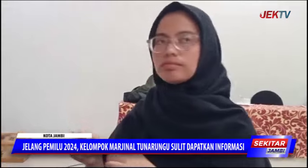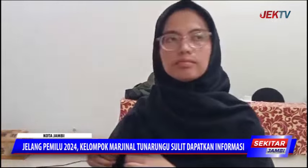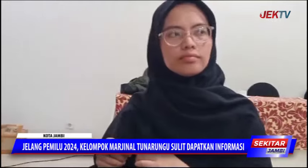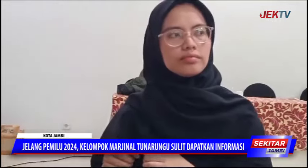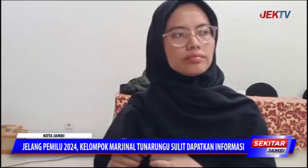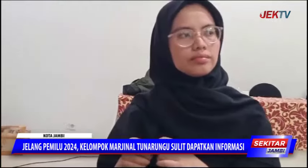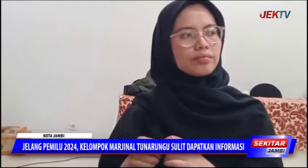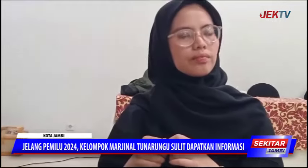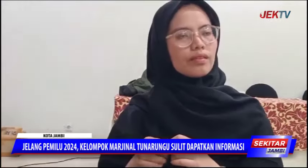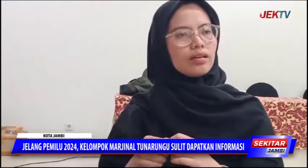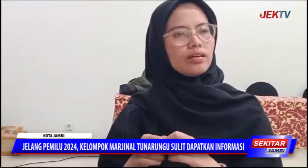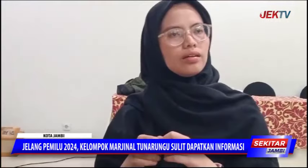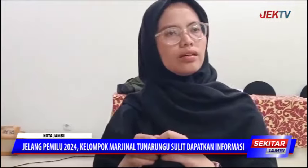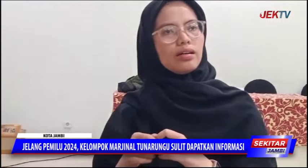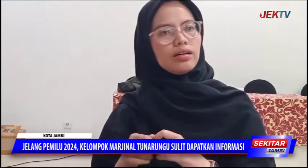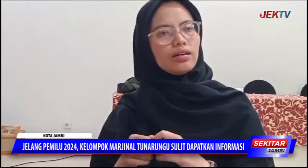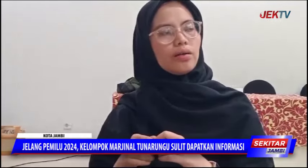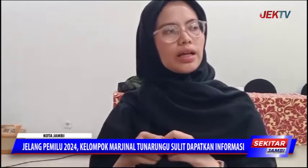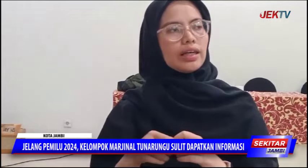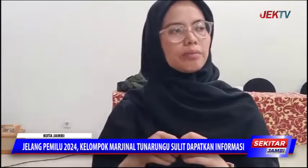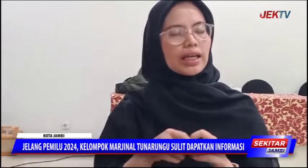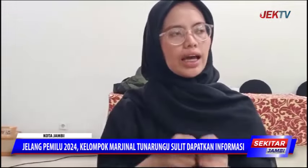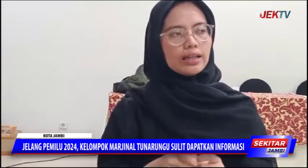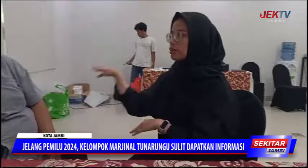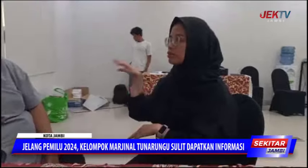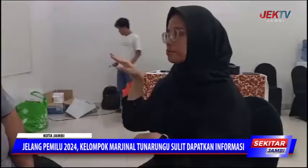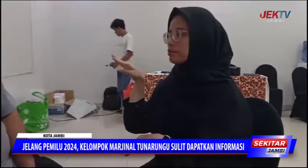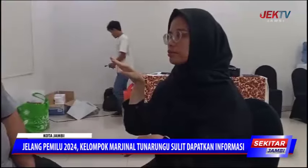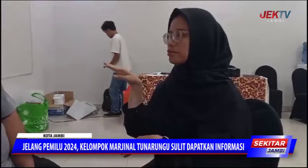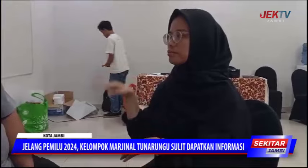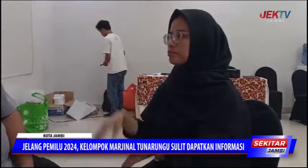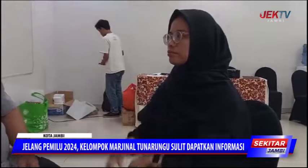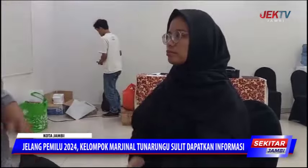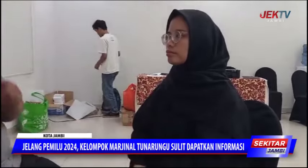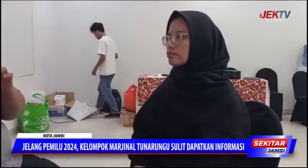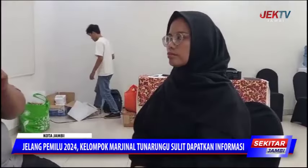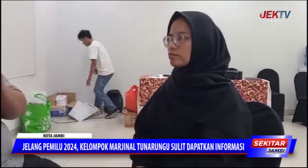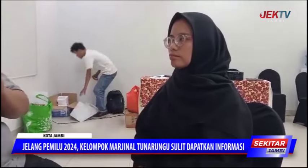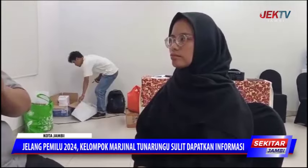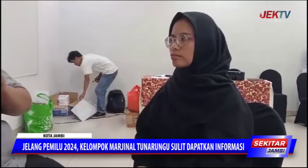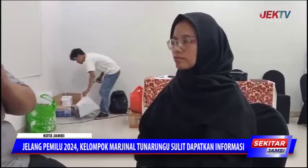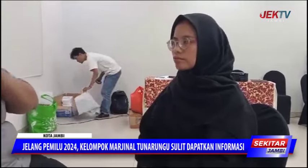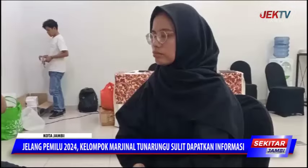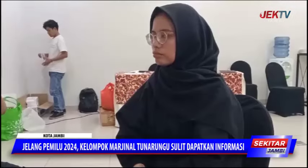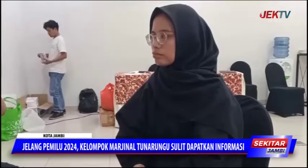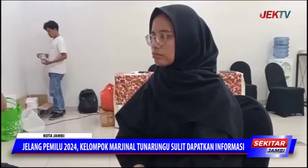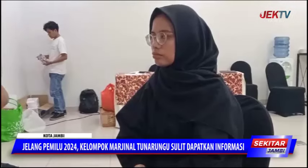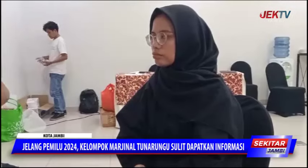memilih. Dirinya berharap kedepannya pemilu 2024 ini juga dapat diakses oleh teman-teman tunarungu dan teman-teman disabilitas